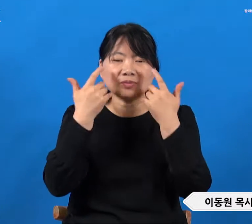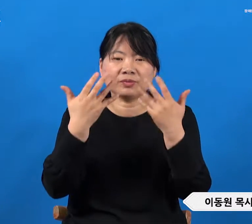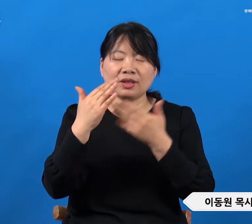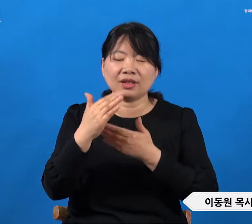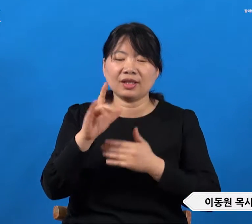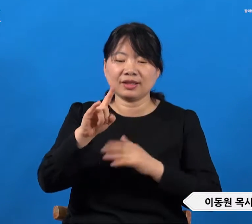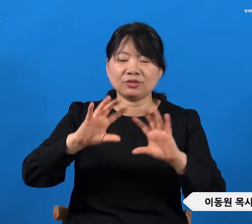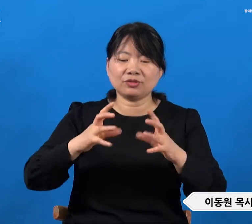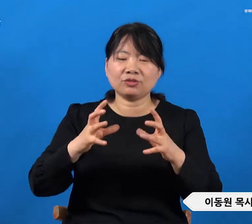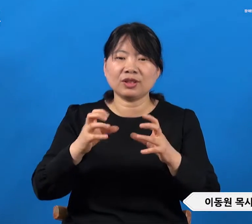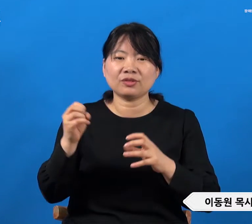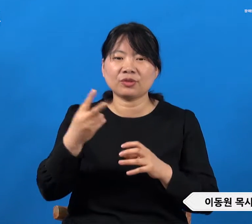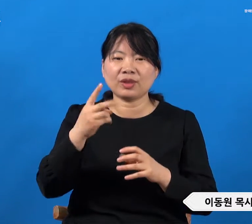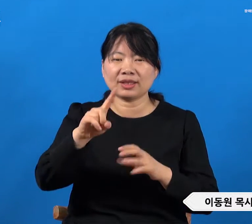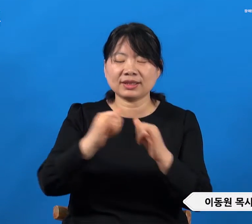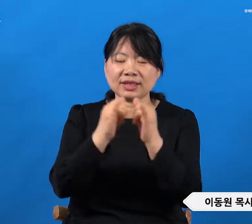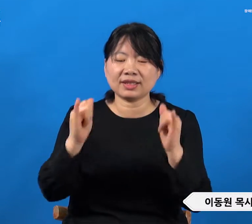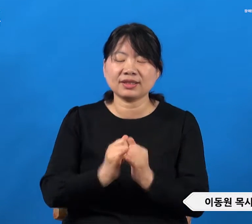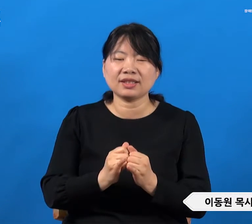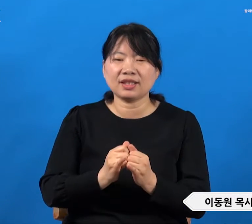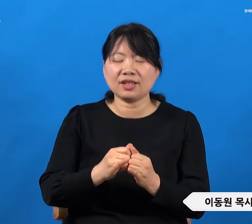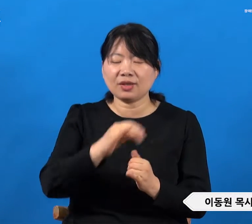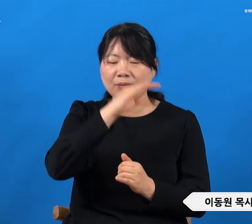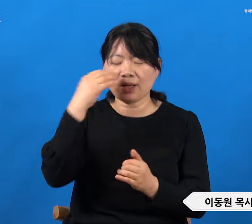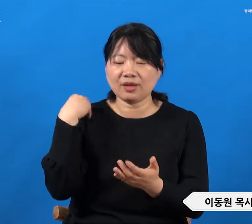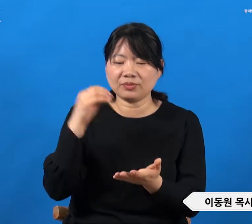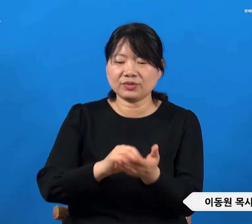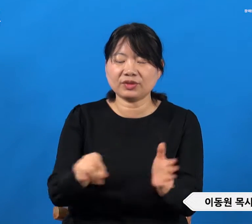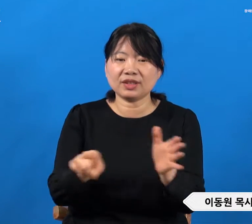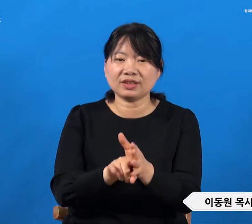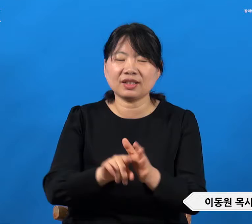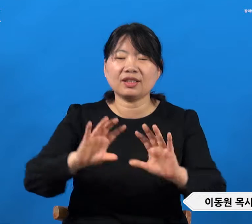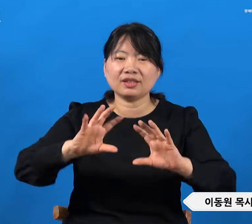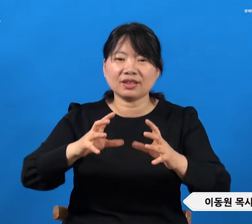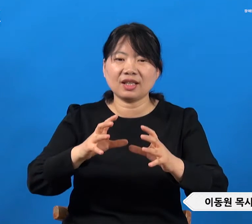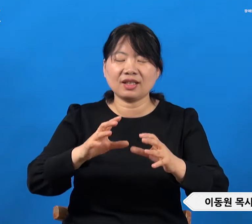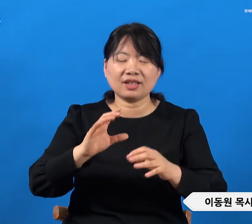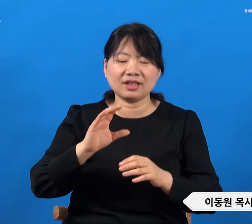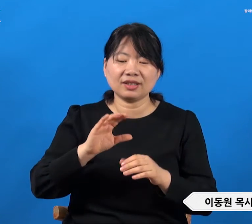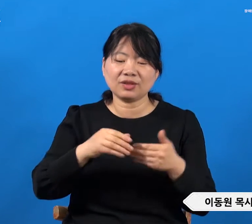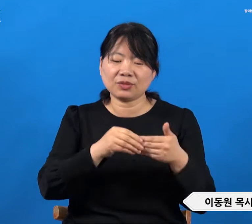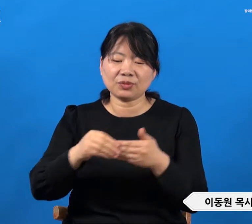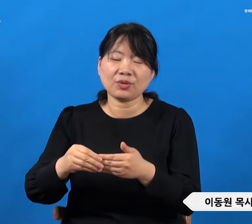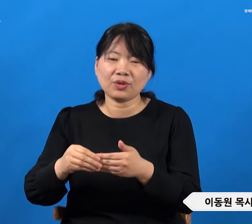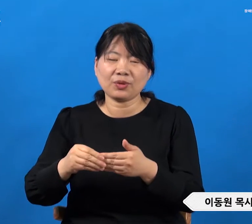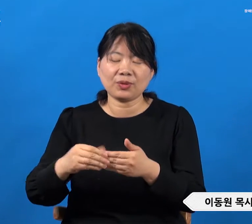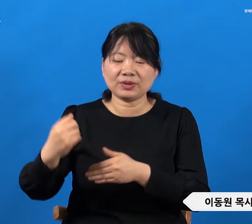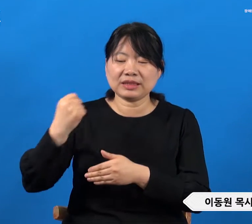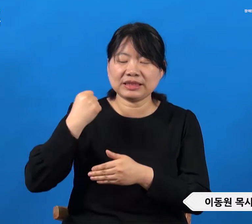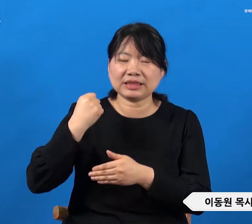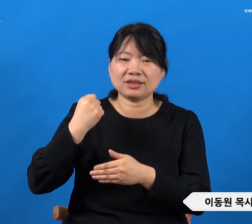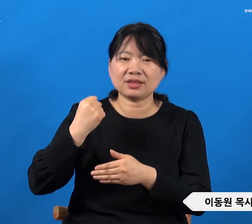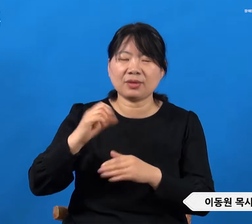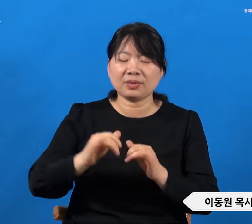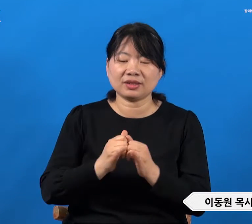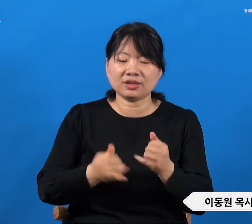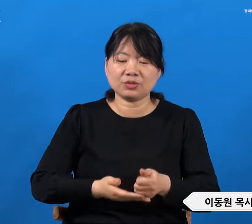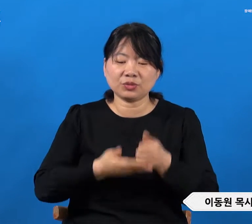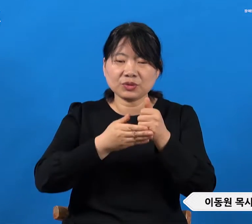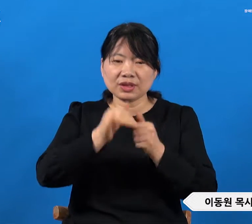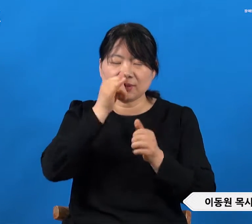분명 한 국가, 한 사회가 정상화되기 위해서는 나라를 이끌고 있는 리더십을